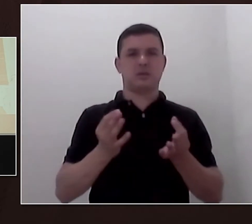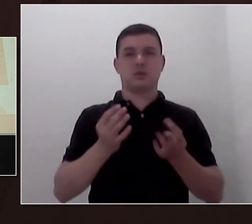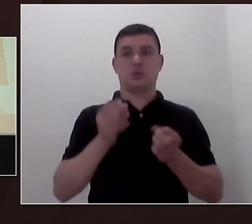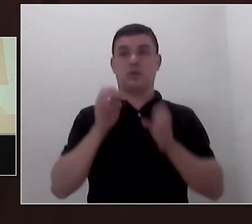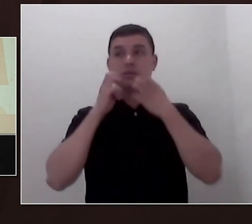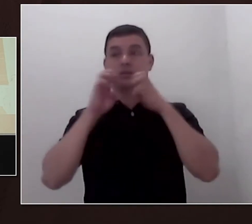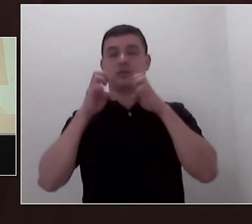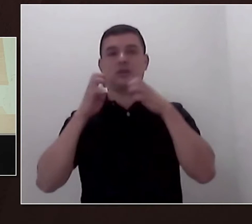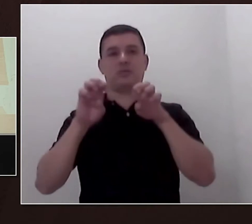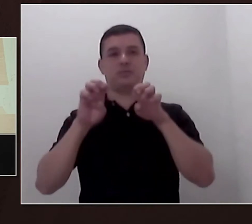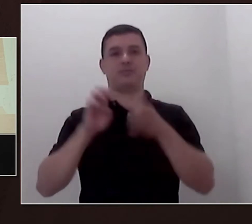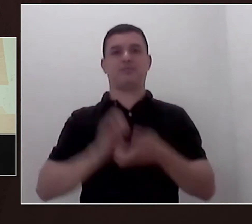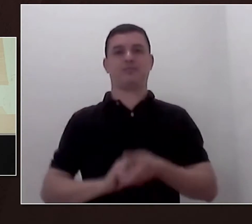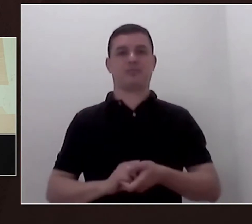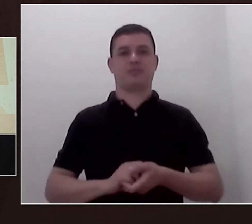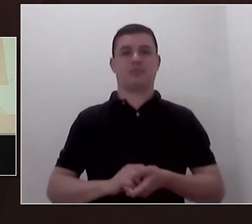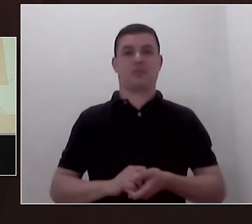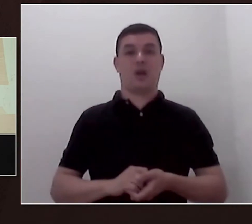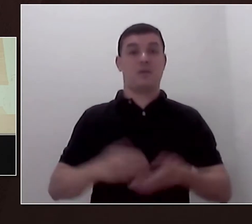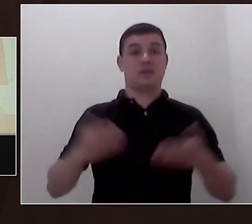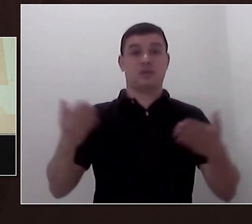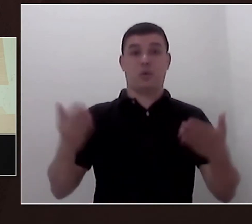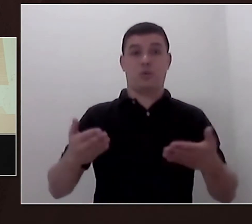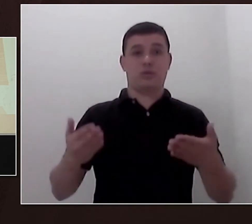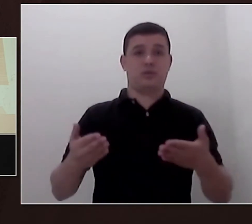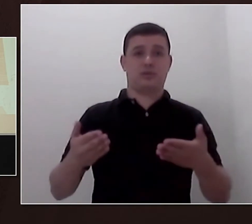Deus que nós voltamos a essa simplicidade do Evangelho.